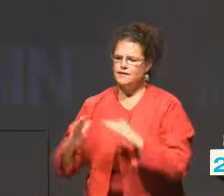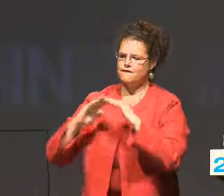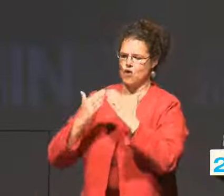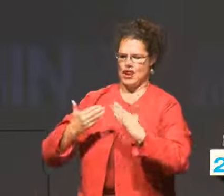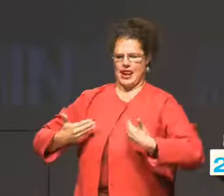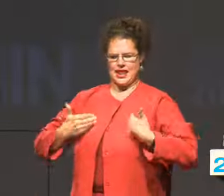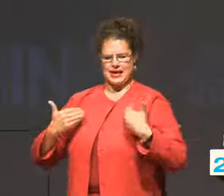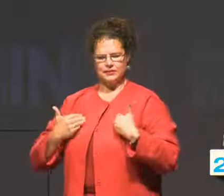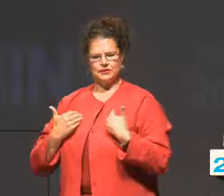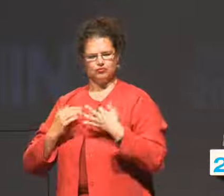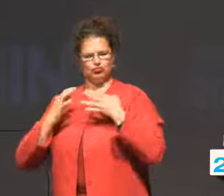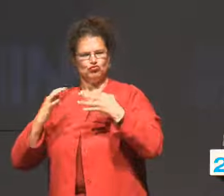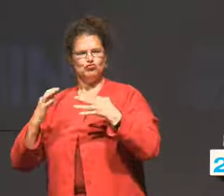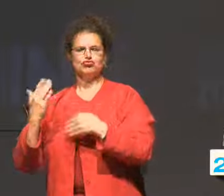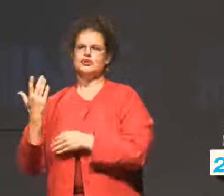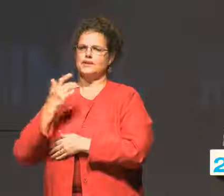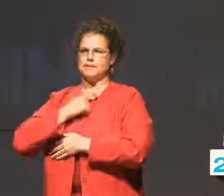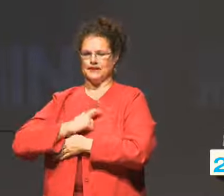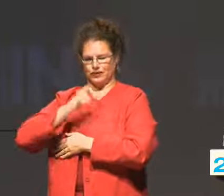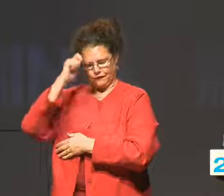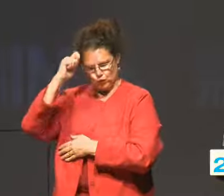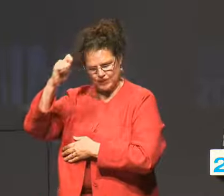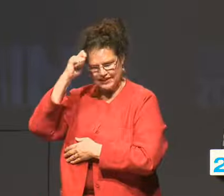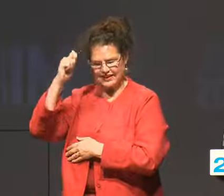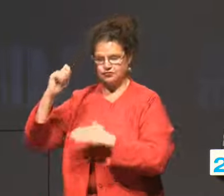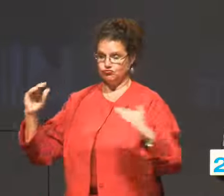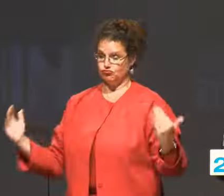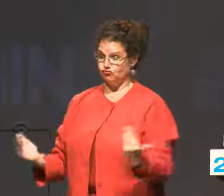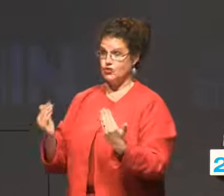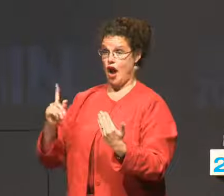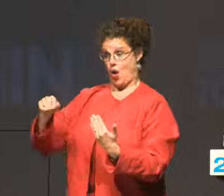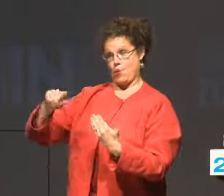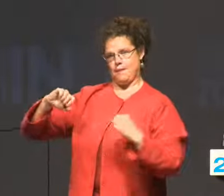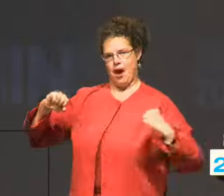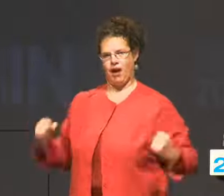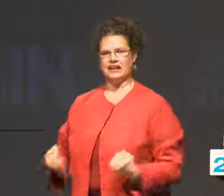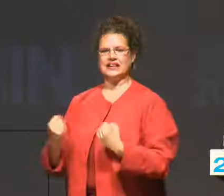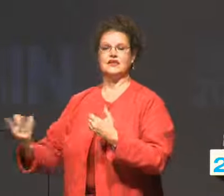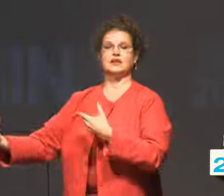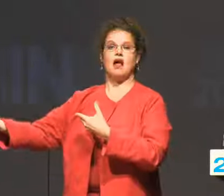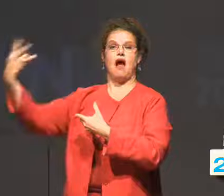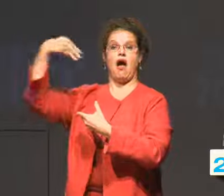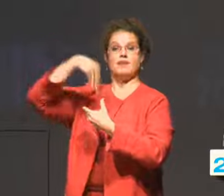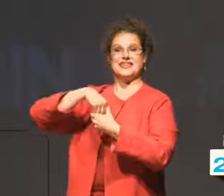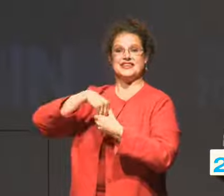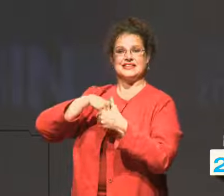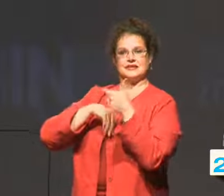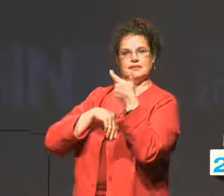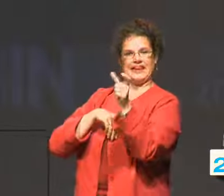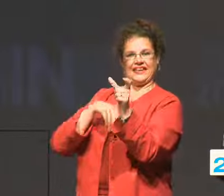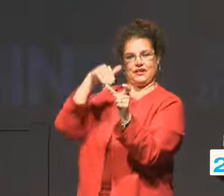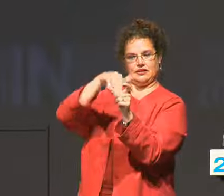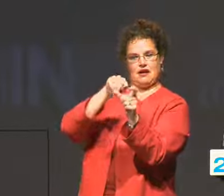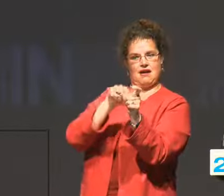festgelegt. Hier steht geschrieben, Kinder haben Recht auf Würde, sie haben